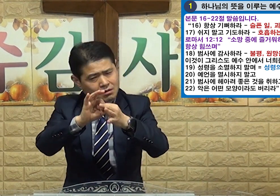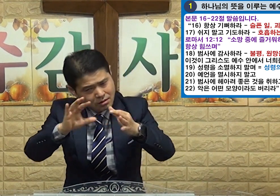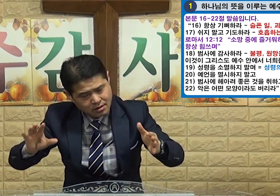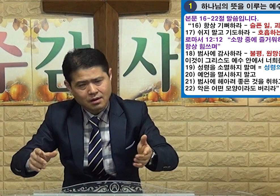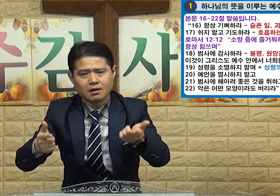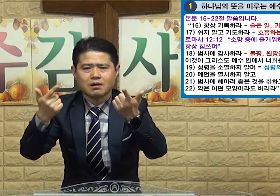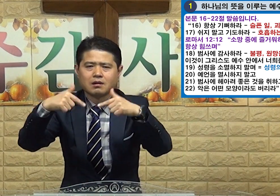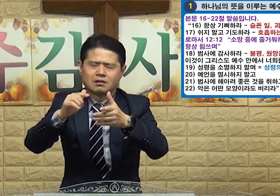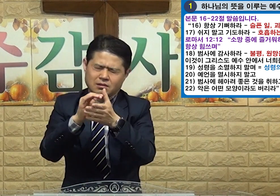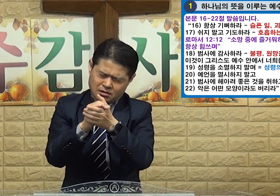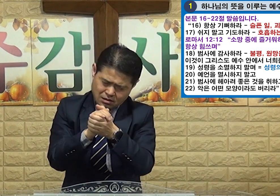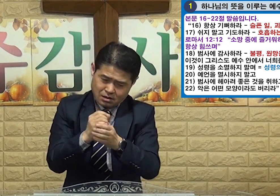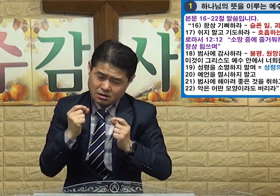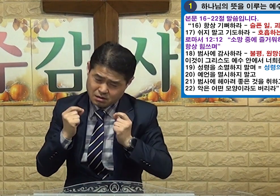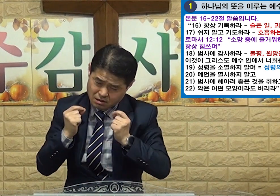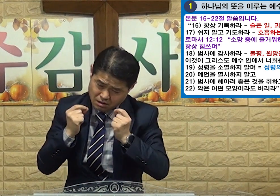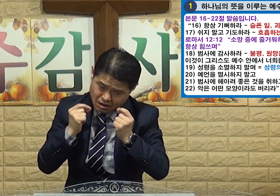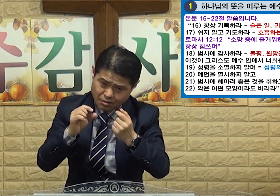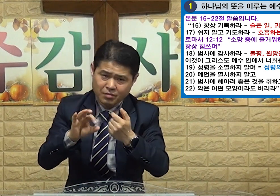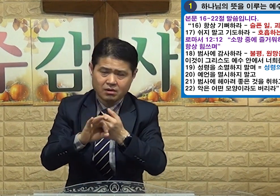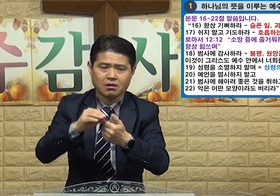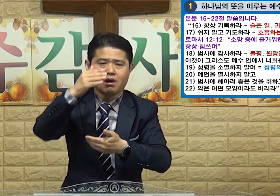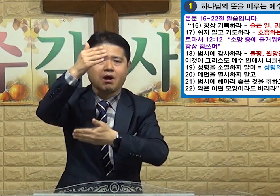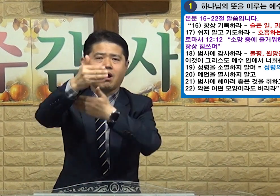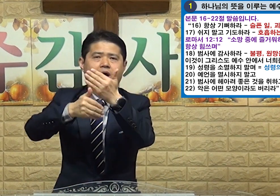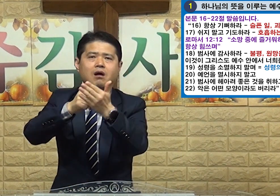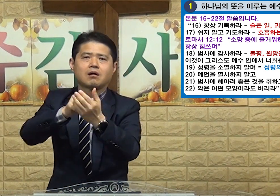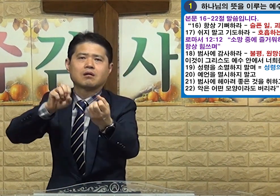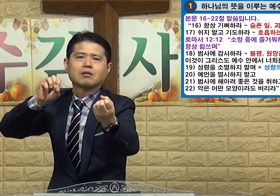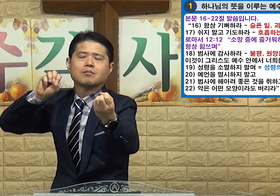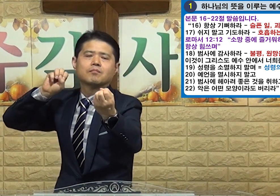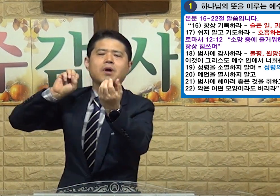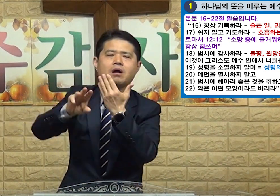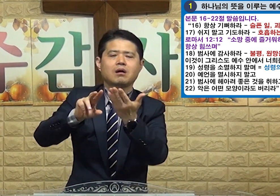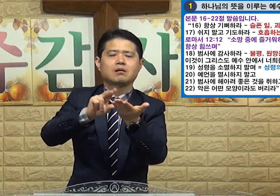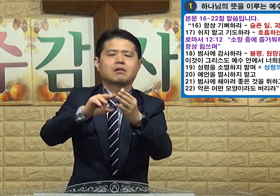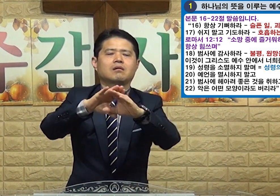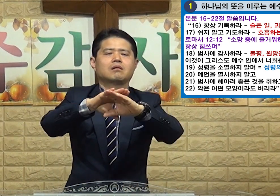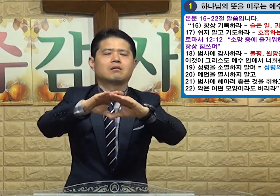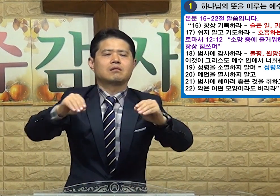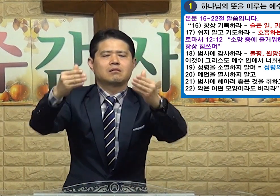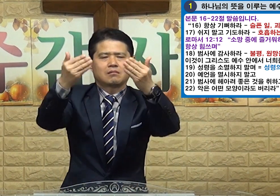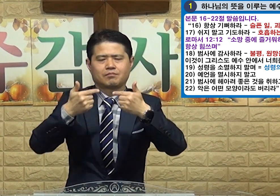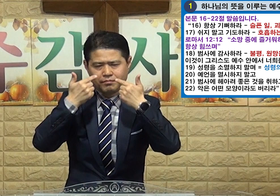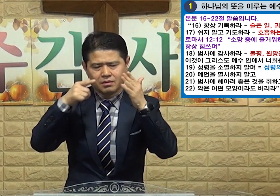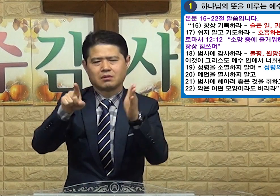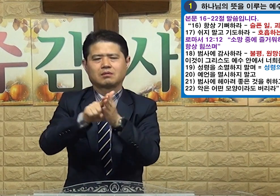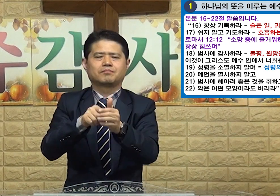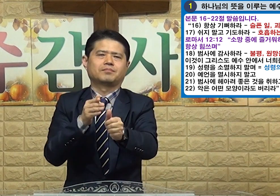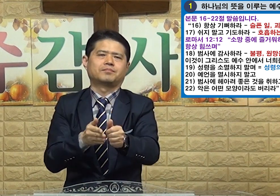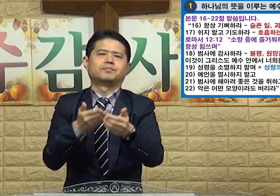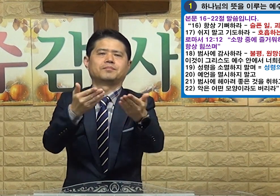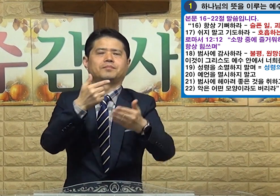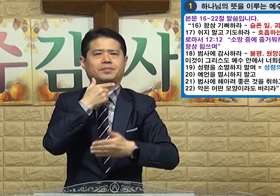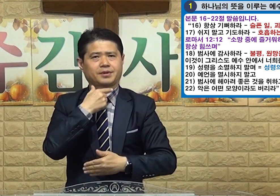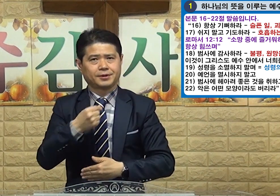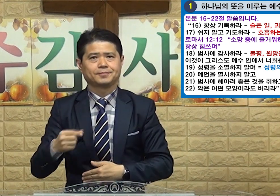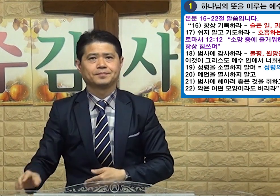상황에 상관없이 정말 항상 열심히 다해서 기도를 하고 그제서야 아버지께서 응답해 주시고 해결해